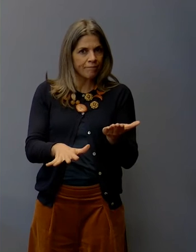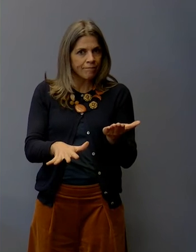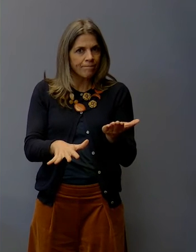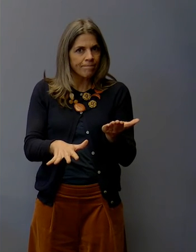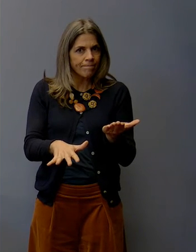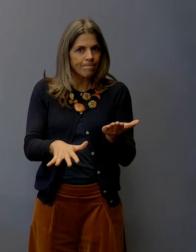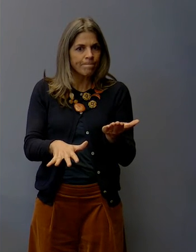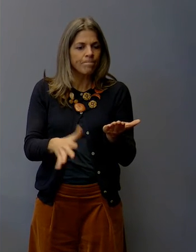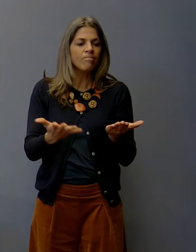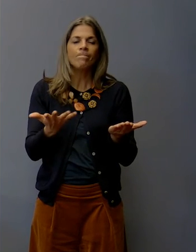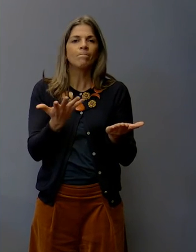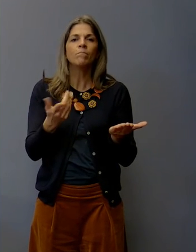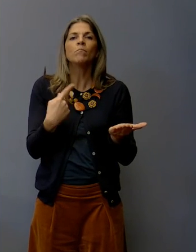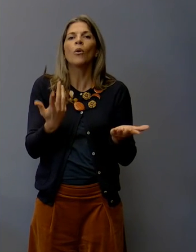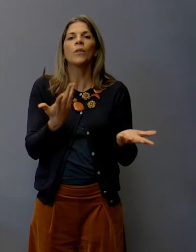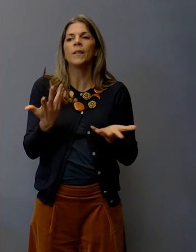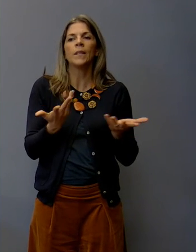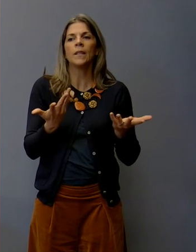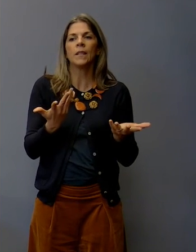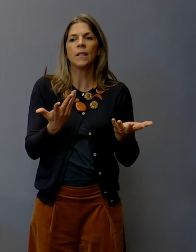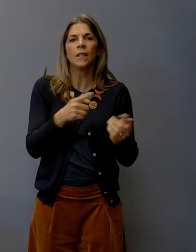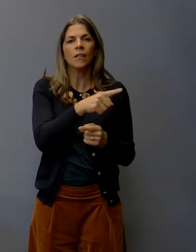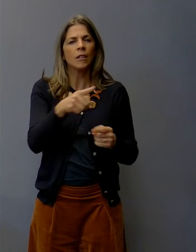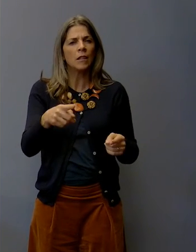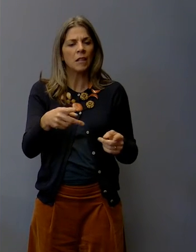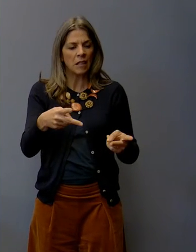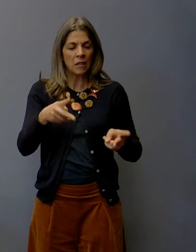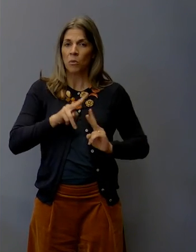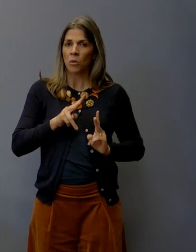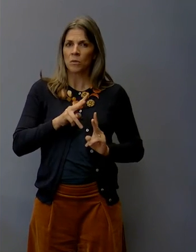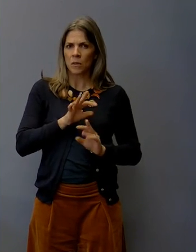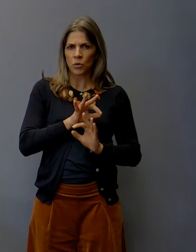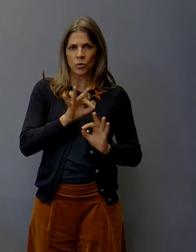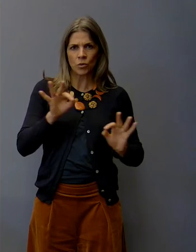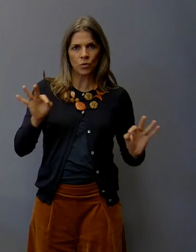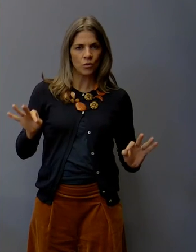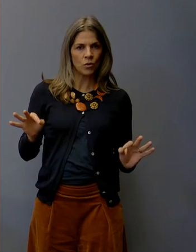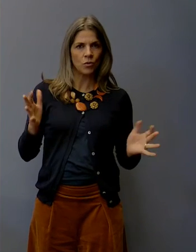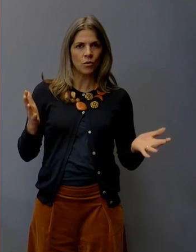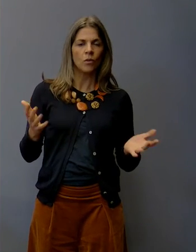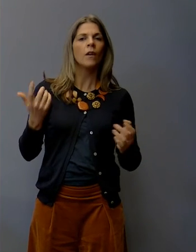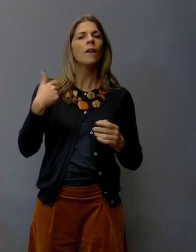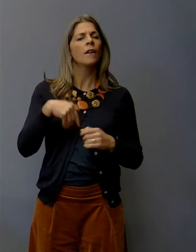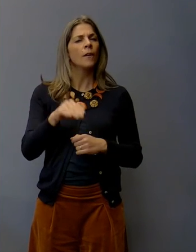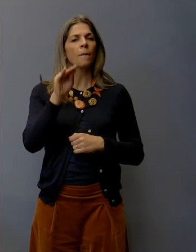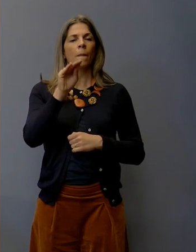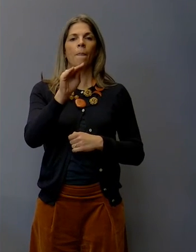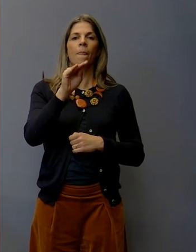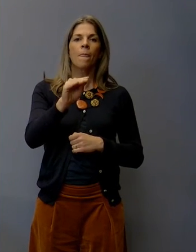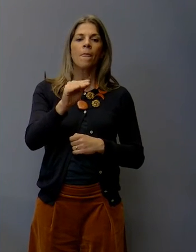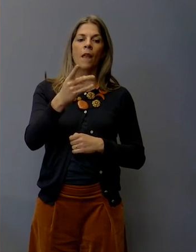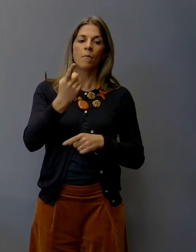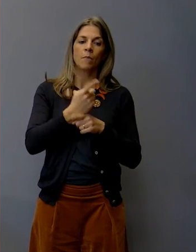non hanno avuto come dire risposta laddove vi chiedeva di sostituire uno sviluppo sostenibile